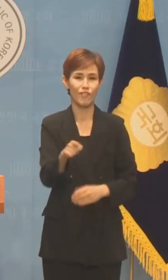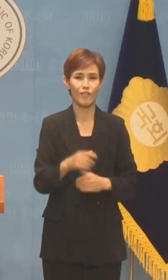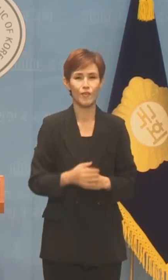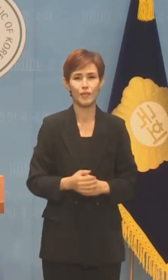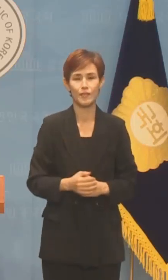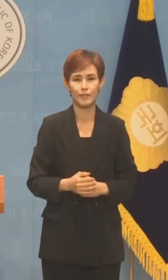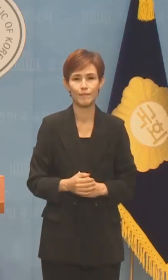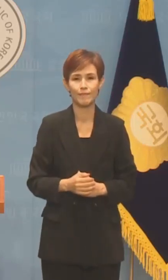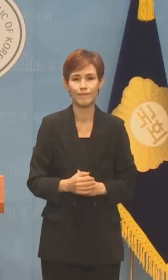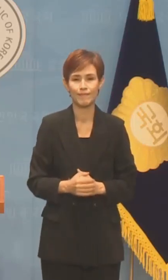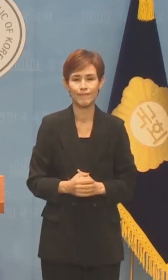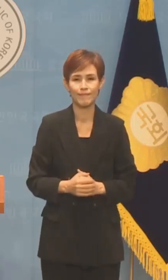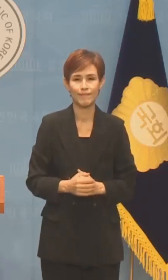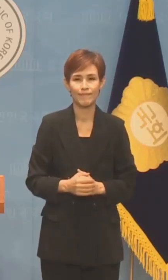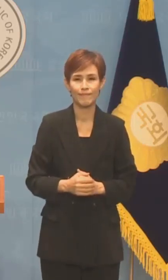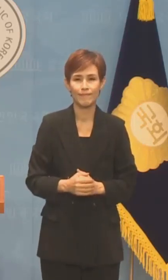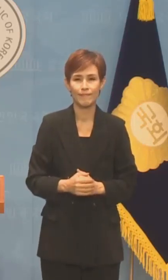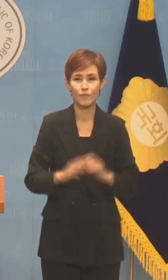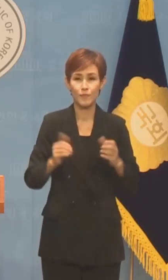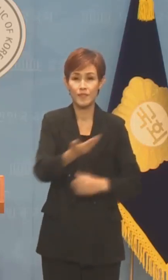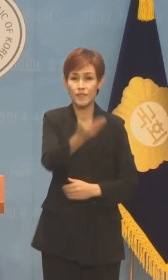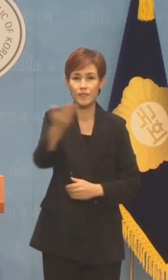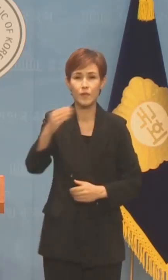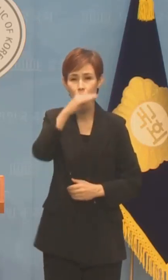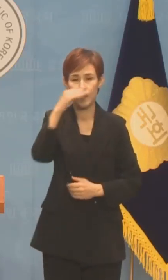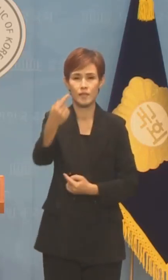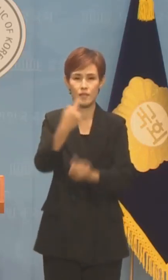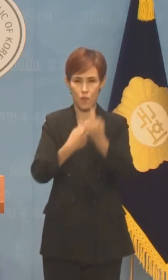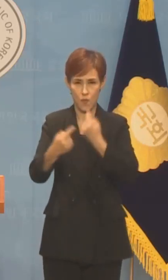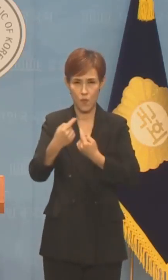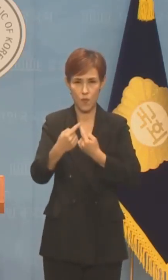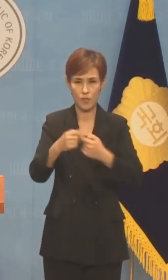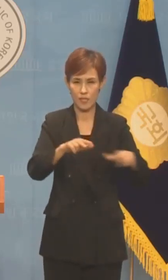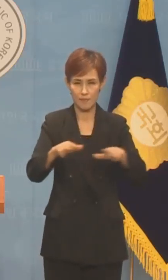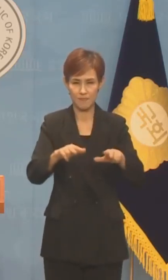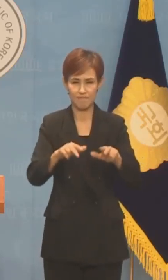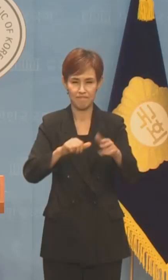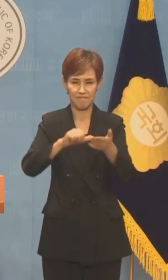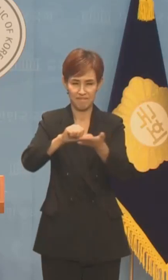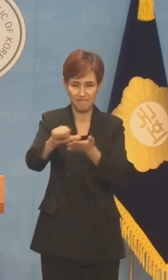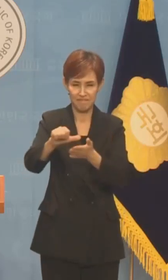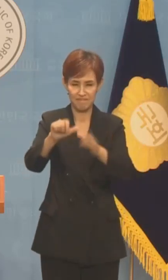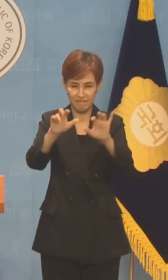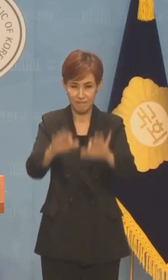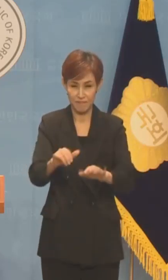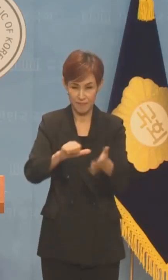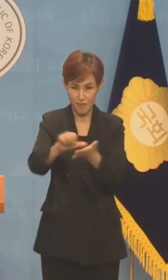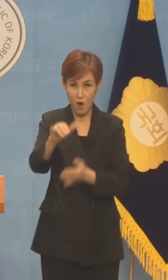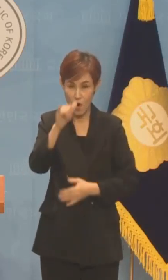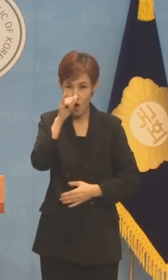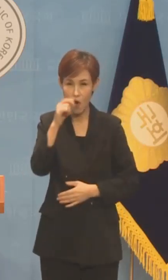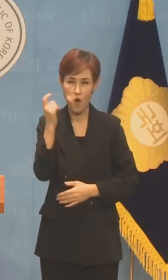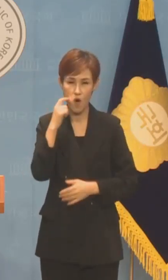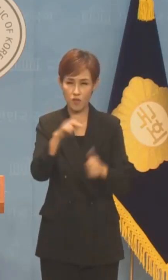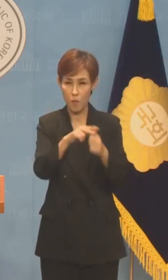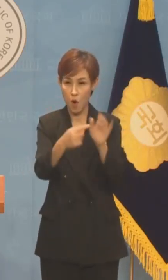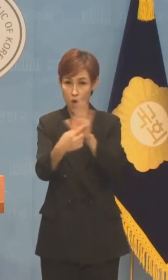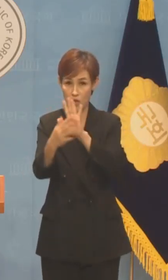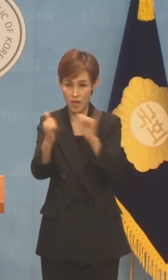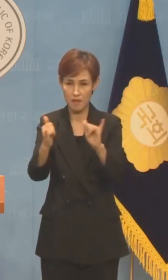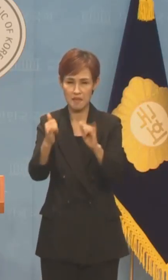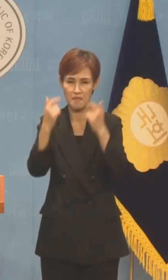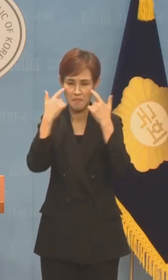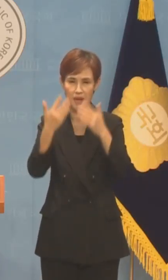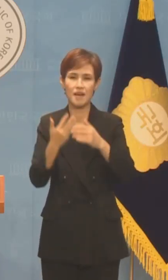의미가 있다고 할 수 있겠습니다. 국민의 올바른 제보와 실시간 대응이 허위 정보 유포자들에게 강력하게 메시지가